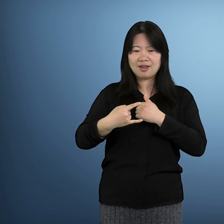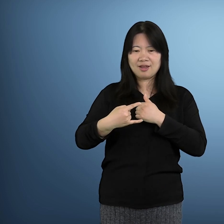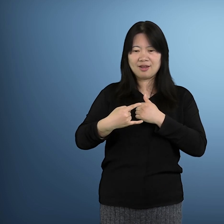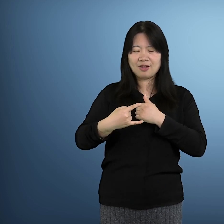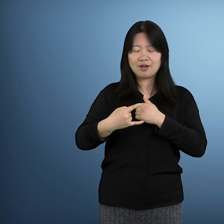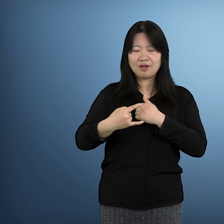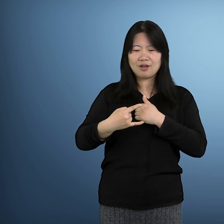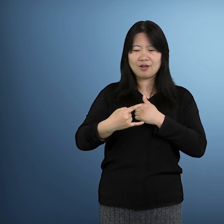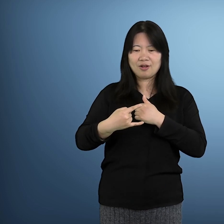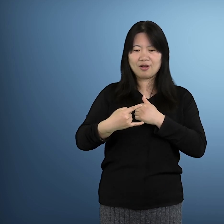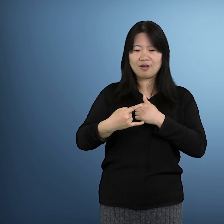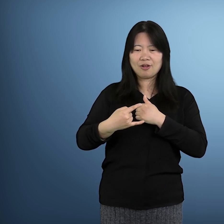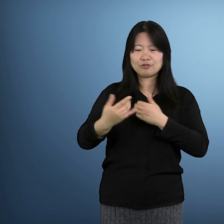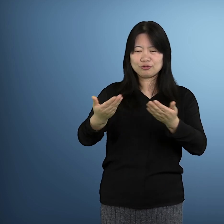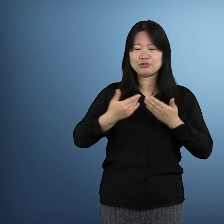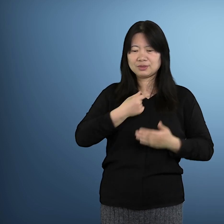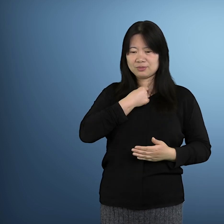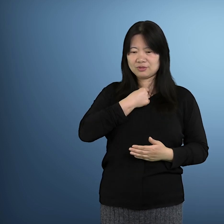싶으세요?